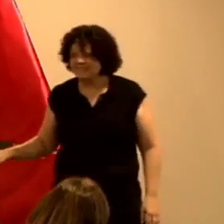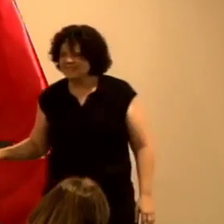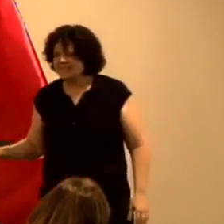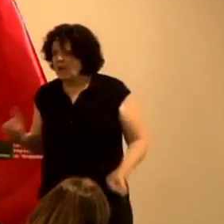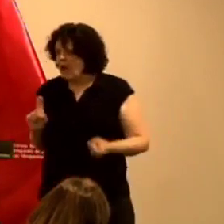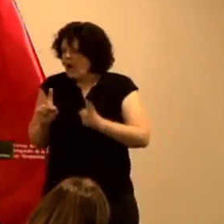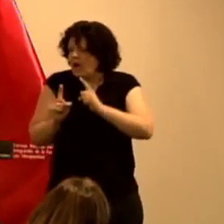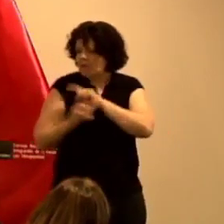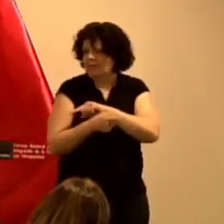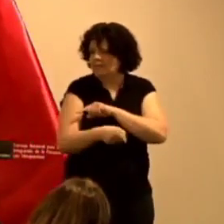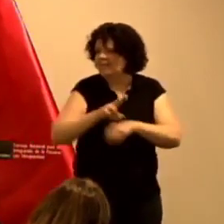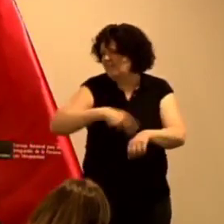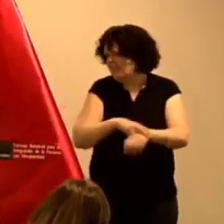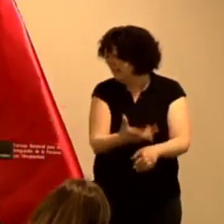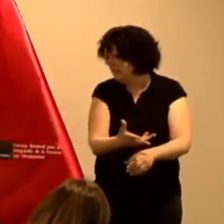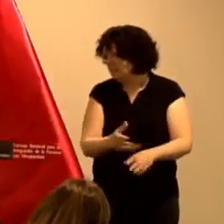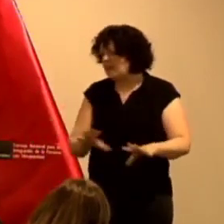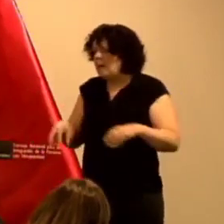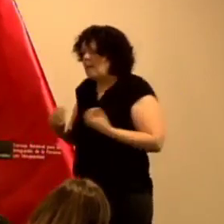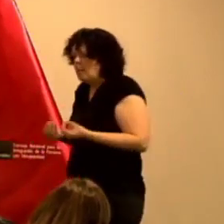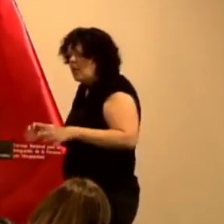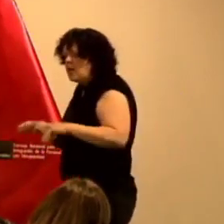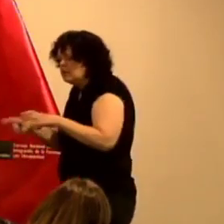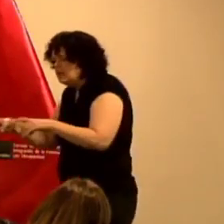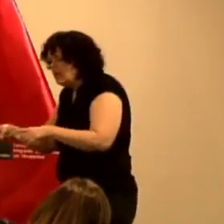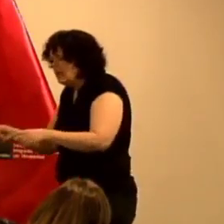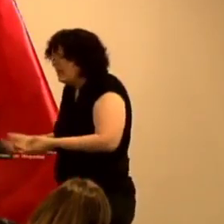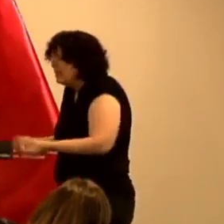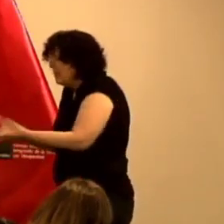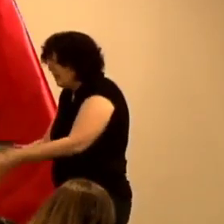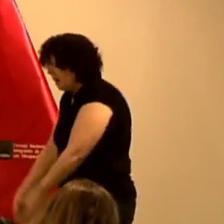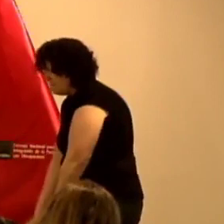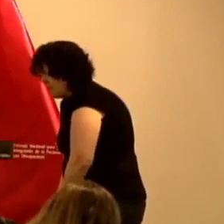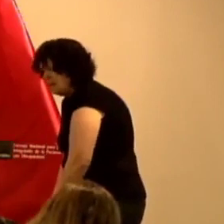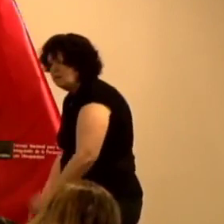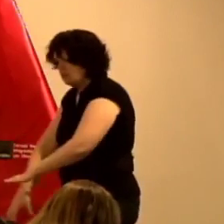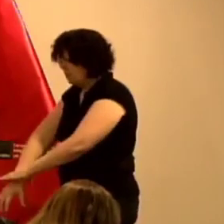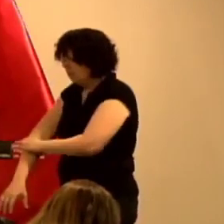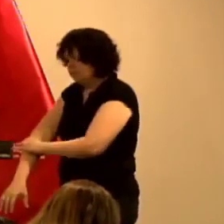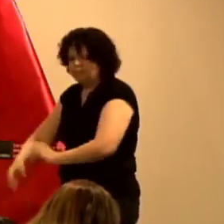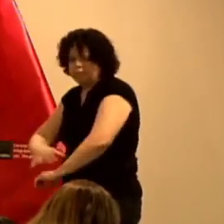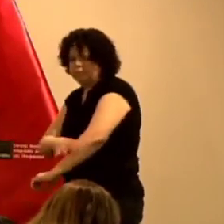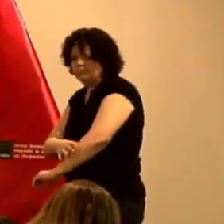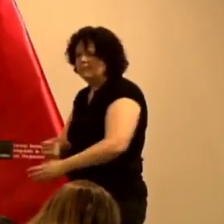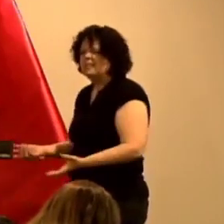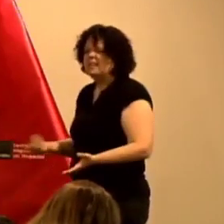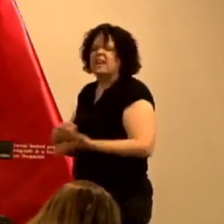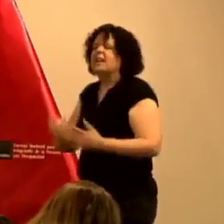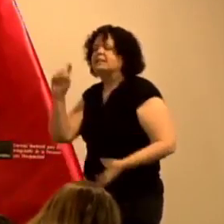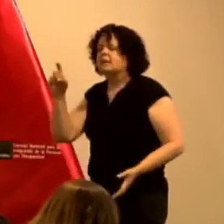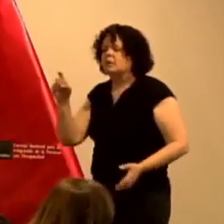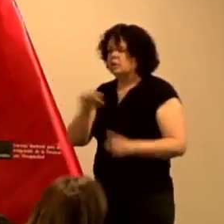Y para poder darle las prótesis, para poder atenderlos, rehabilitarlos, etcétera, ¿qué se requería? Se requería médicos. Ahí los sociólogos